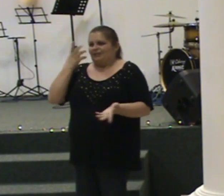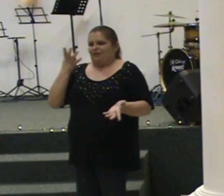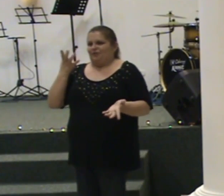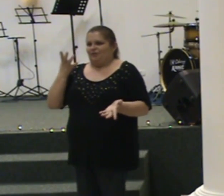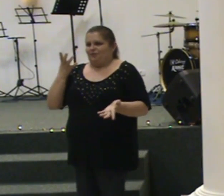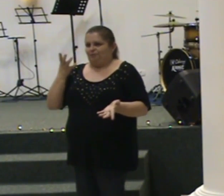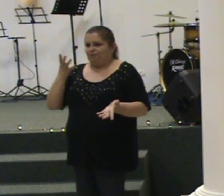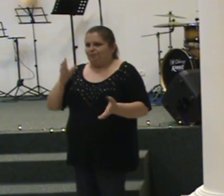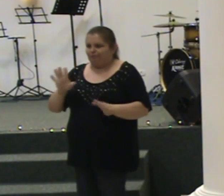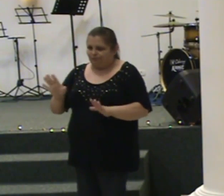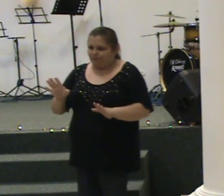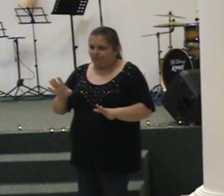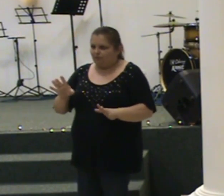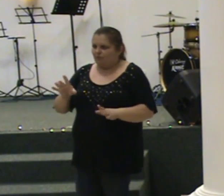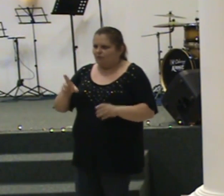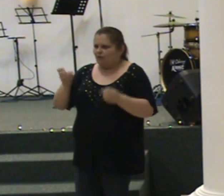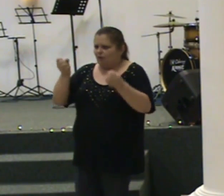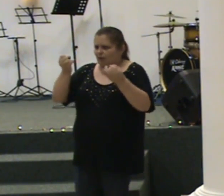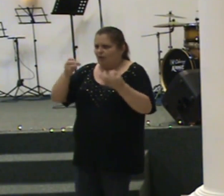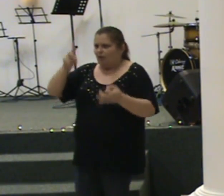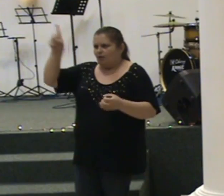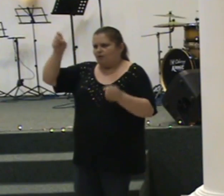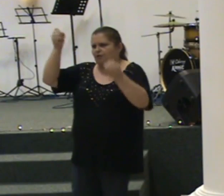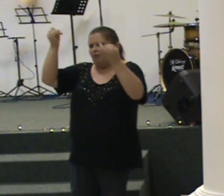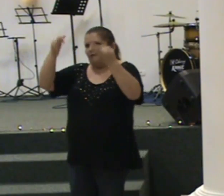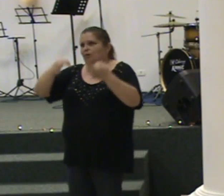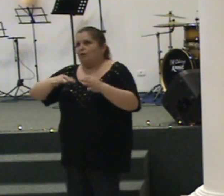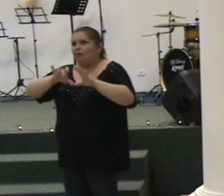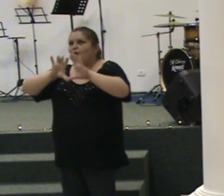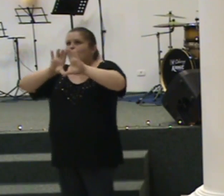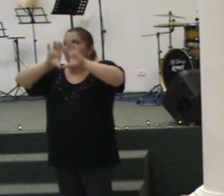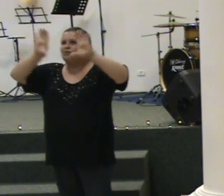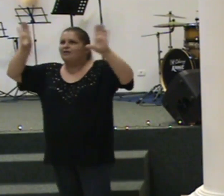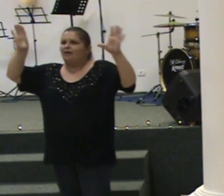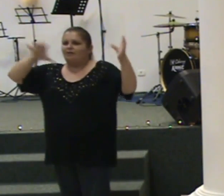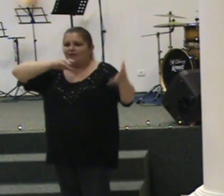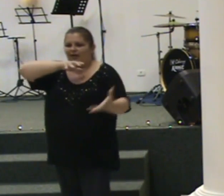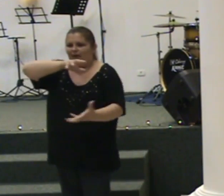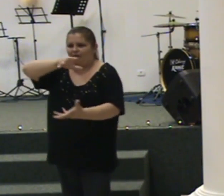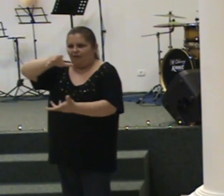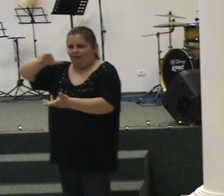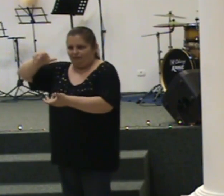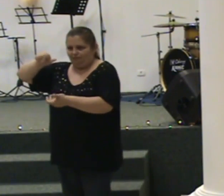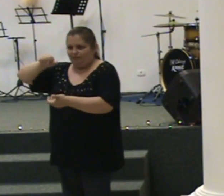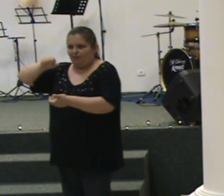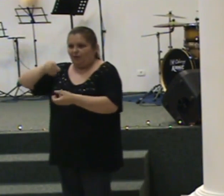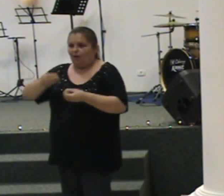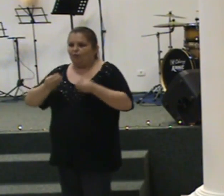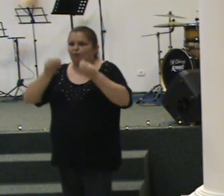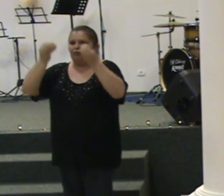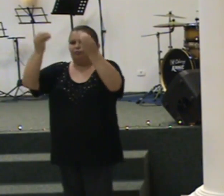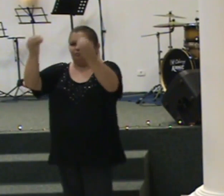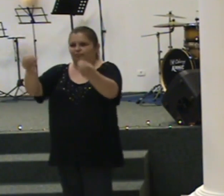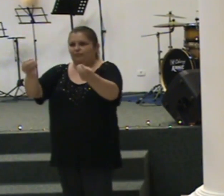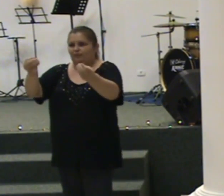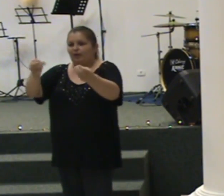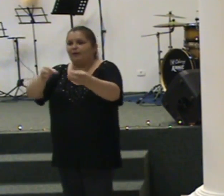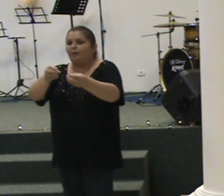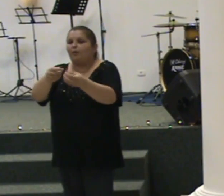o céu e a terra eu tomo por testemunha contra ti, que te propus a vida e a morte, a bênção e a